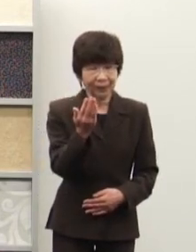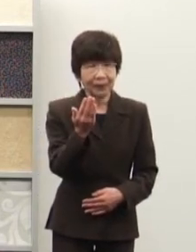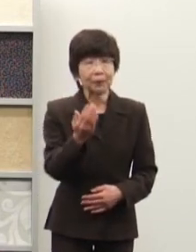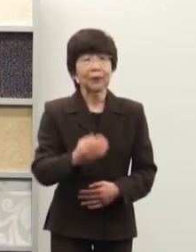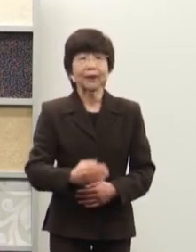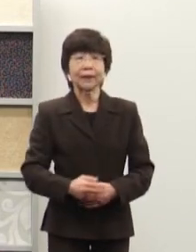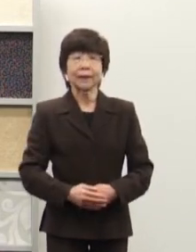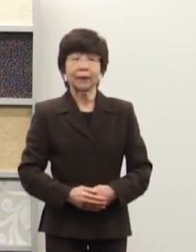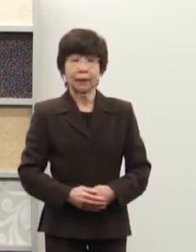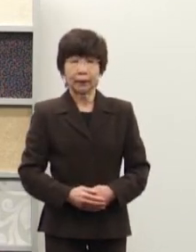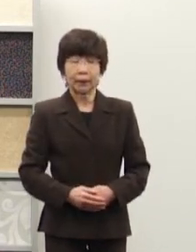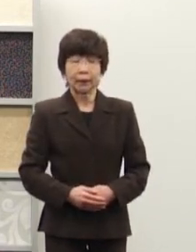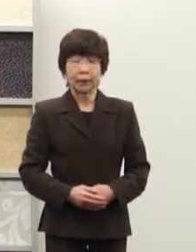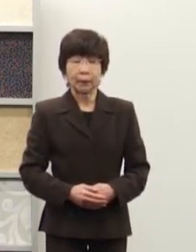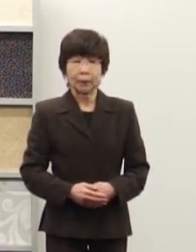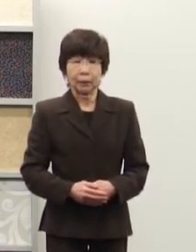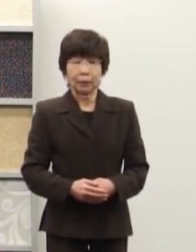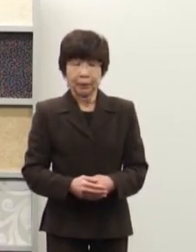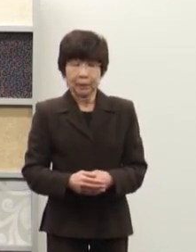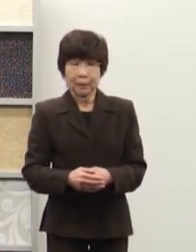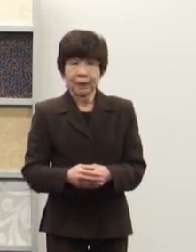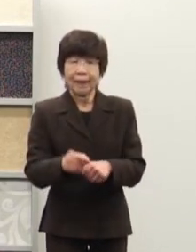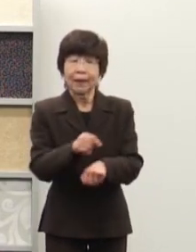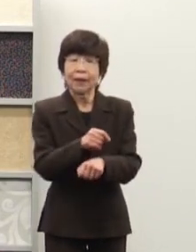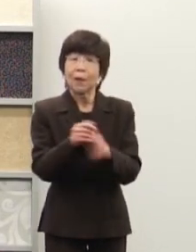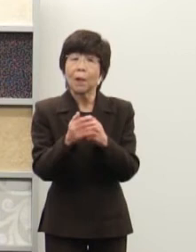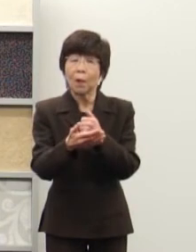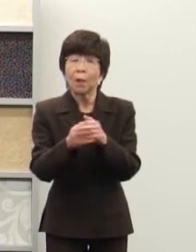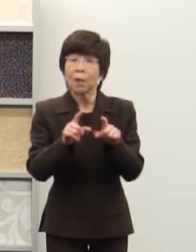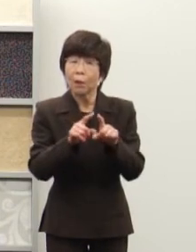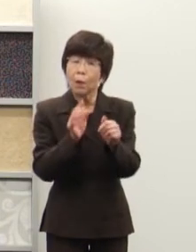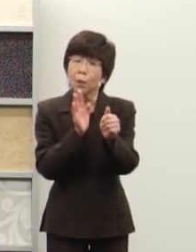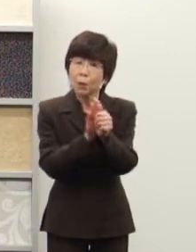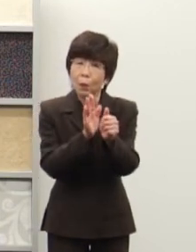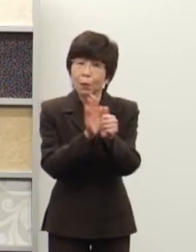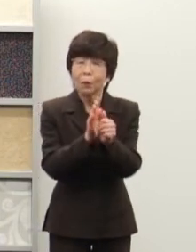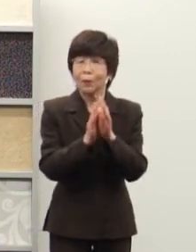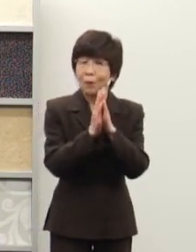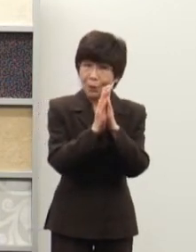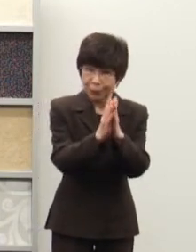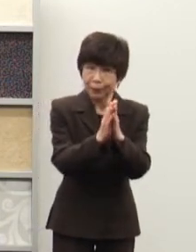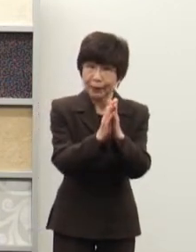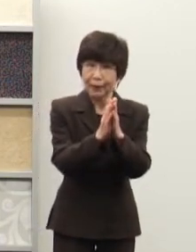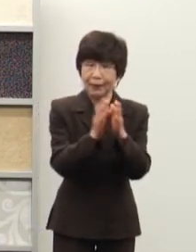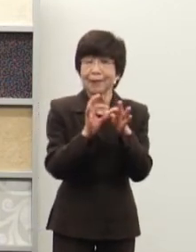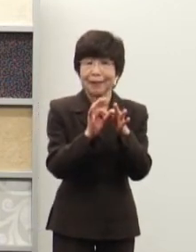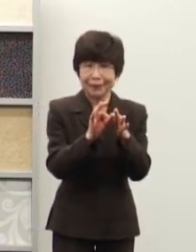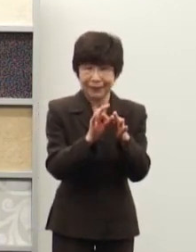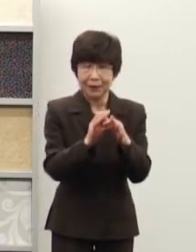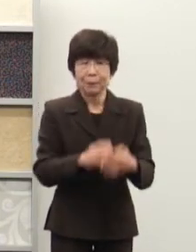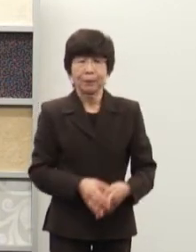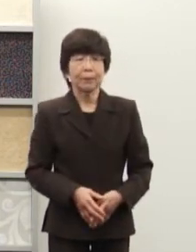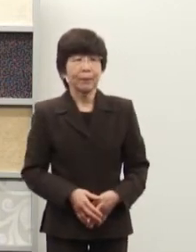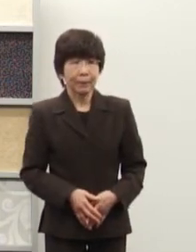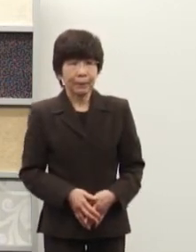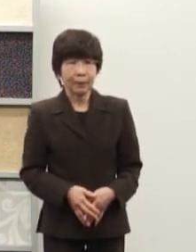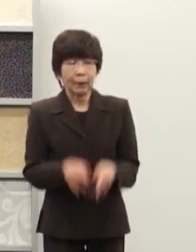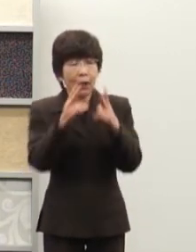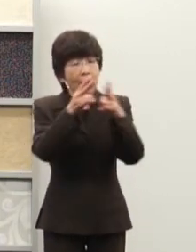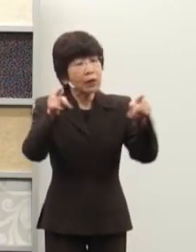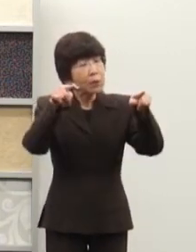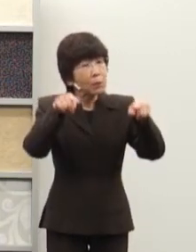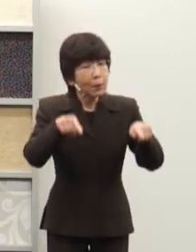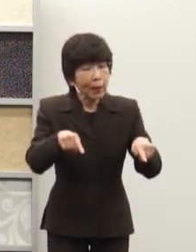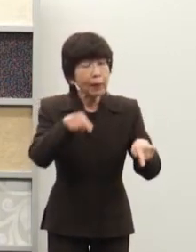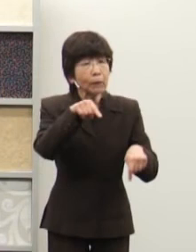すみません、協力、臨時の方ではなくて、協力要請の方で、はい、イベントの、陰性確